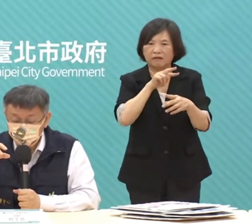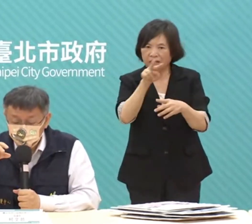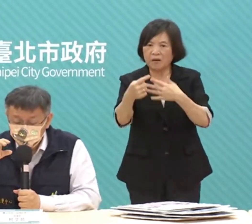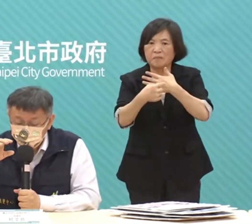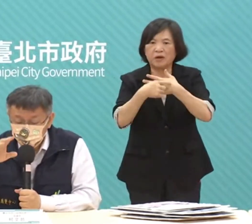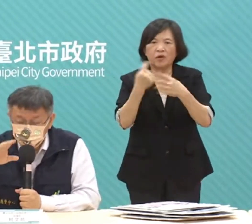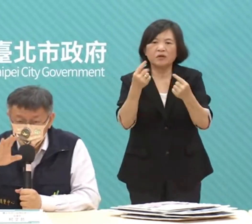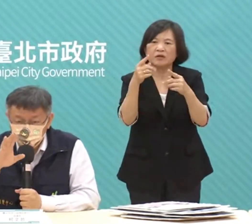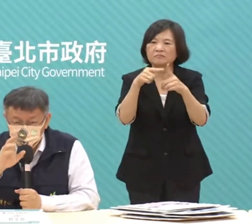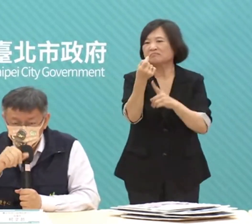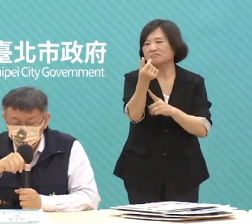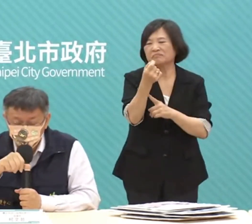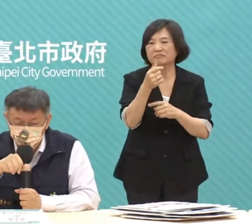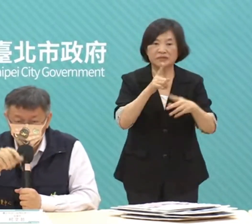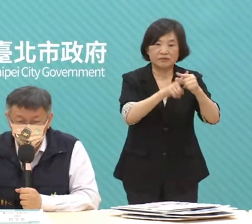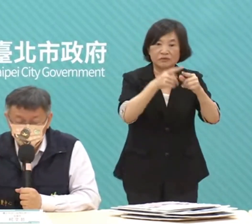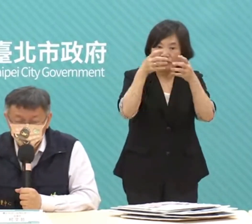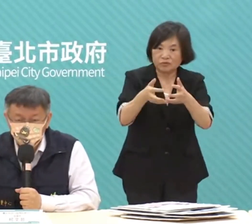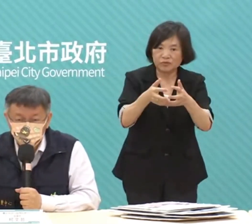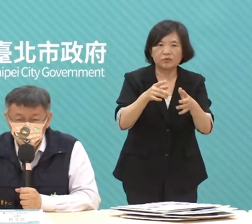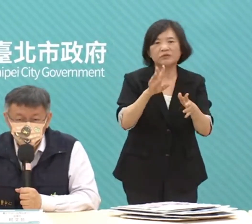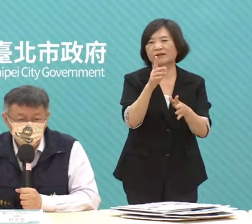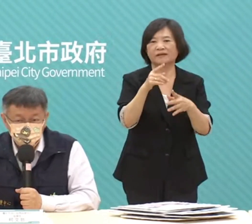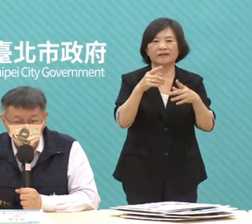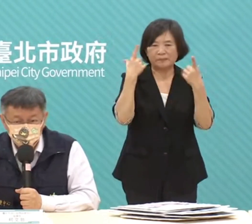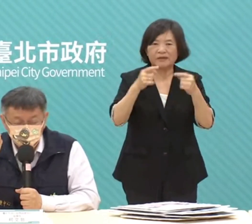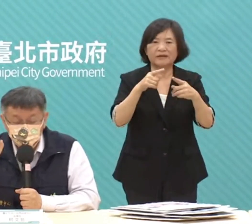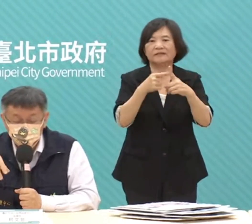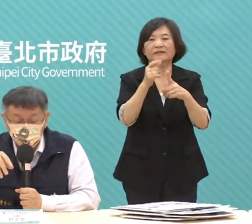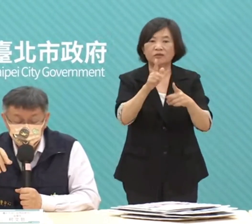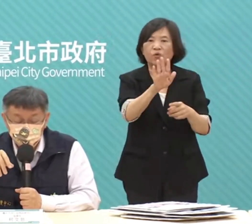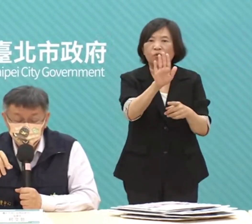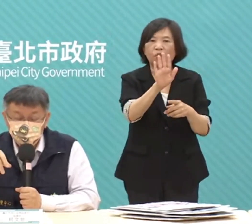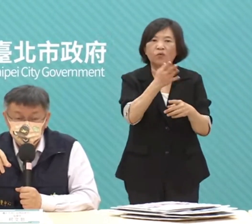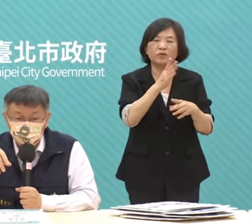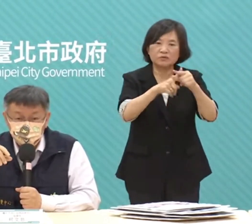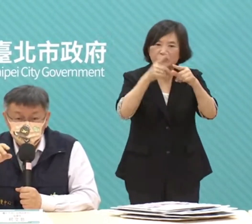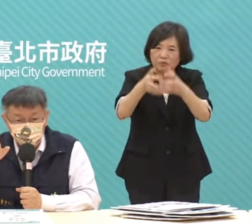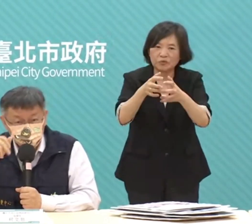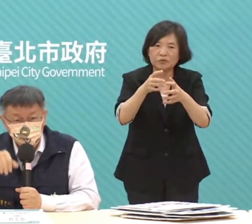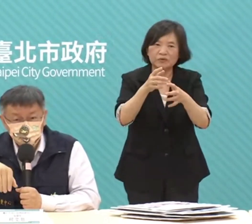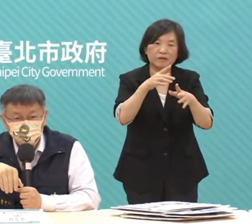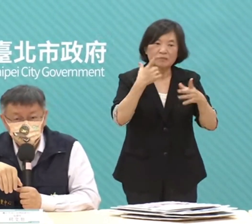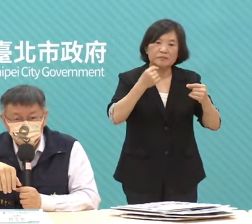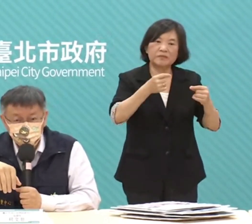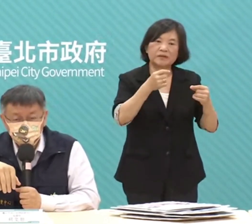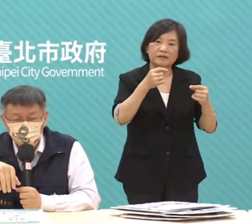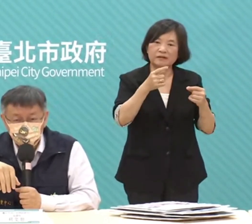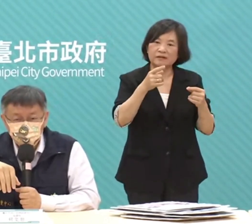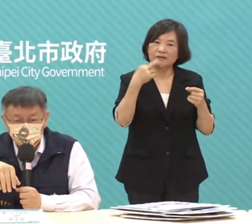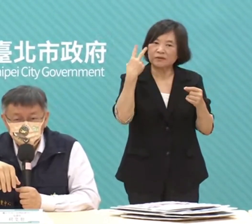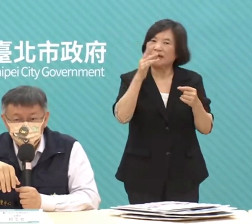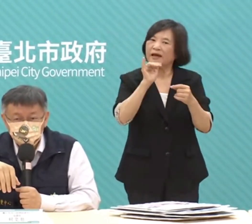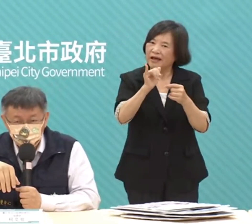说这个病中重症不多了哈，第一点，但是不是没有，再一点啊，你要是疫苗没有打满的